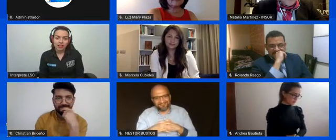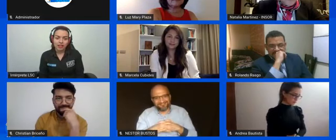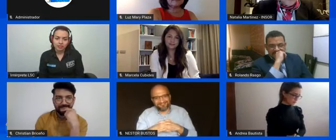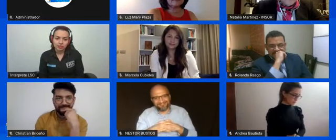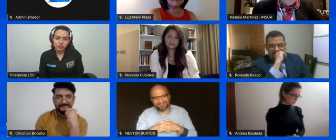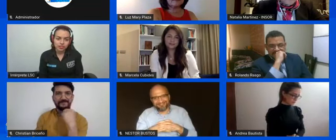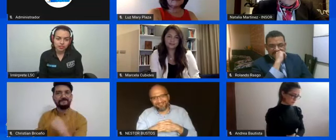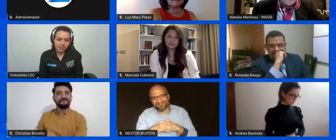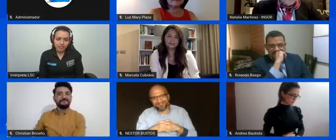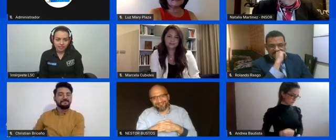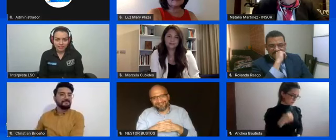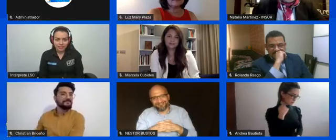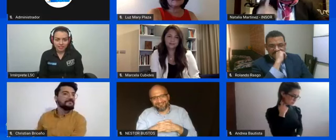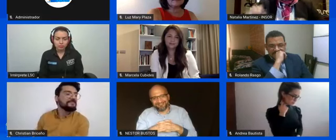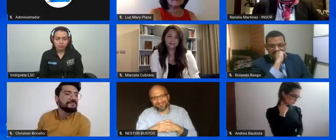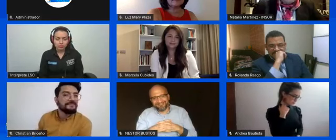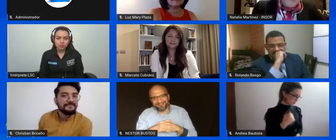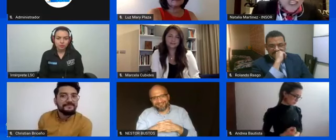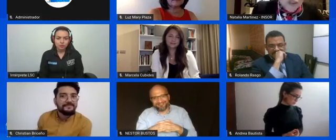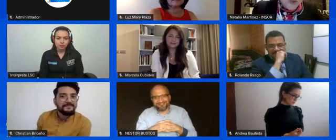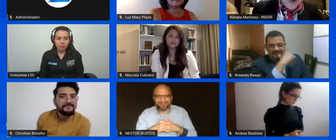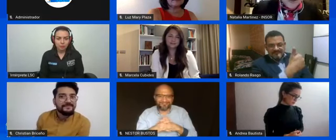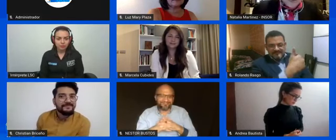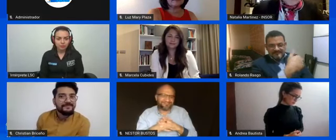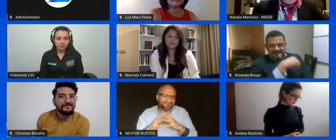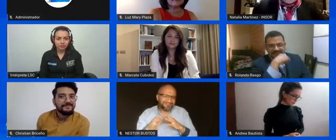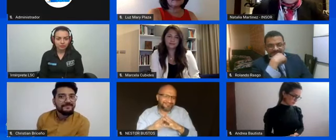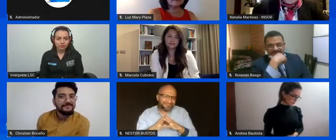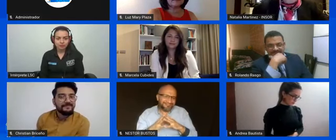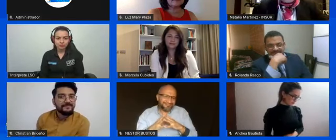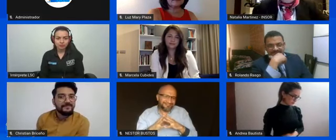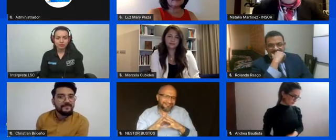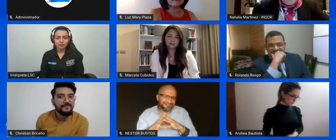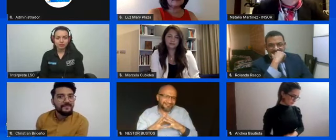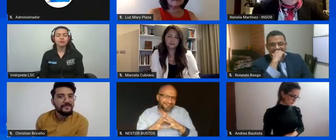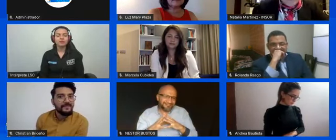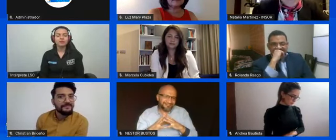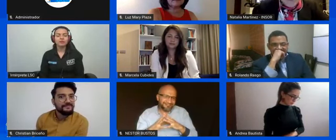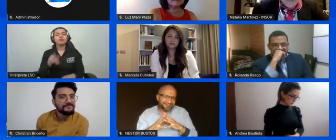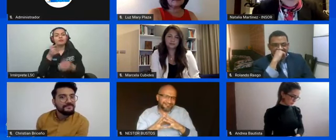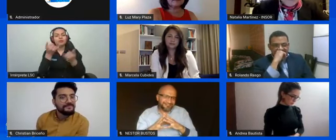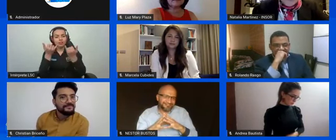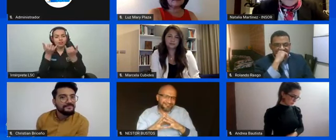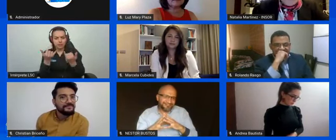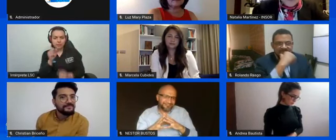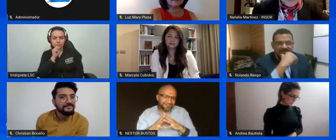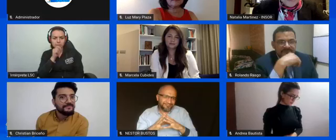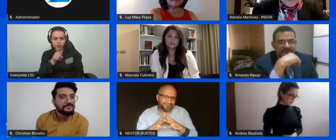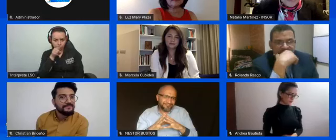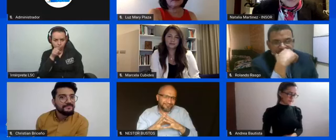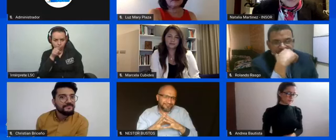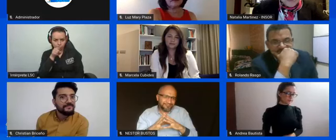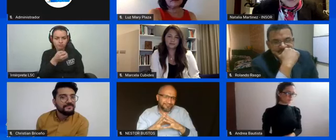Entonces, gracias por eso. Te pregunto, Néstor, ¿tú conociste a Rolando en esa época en la escuela del